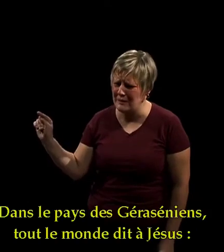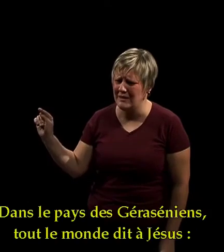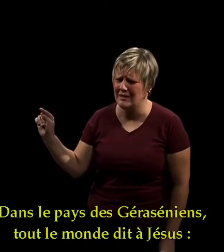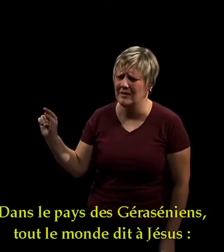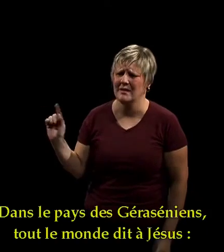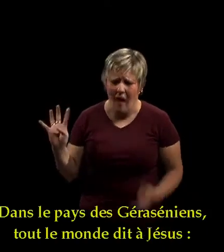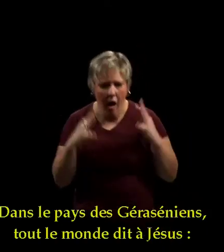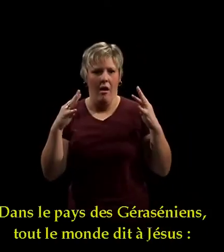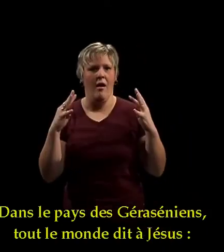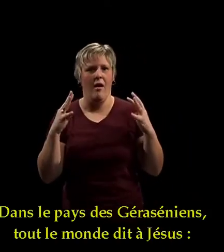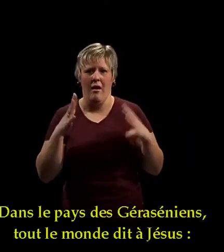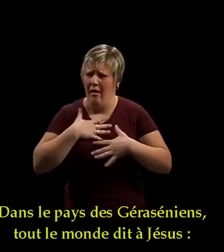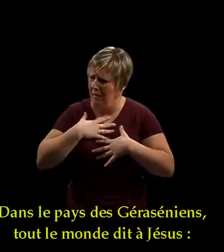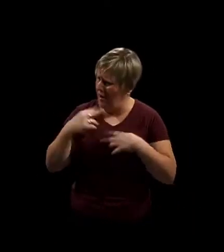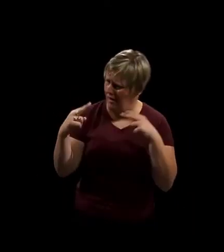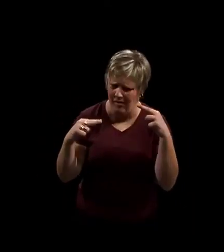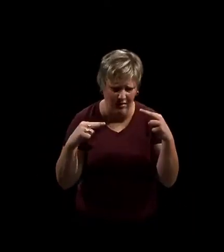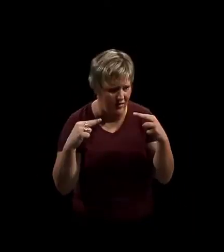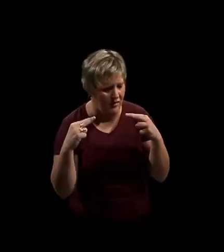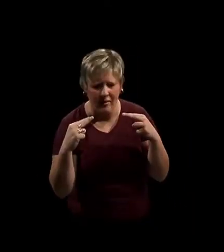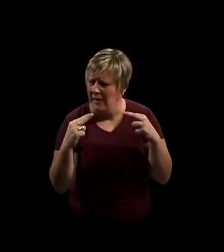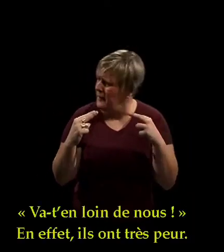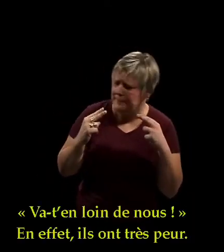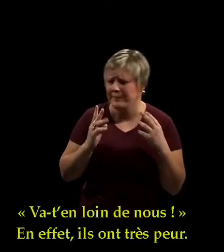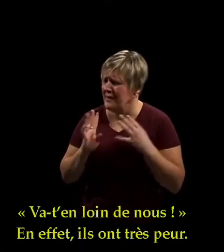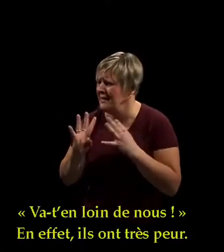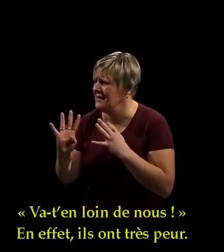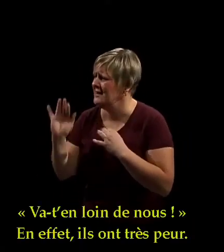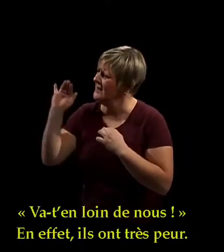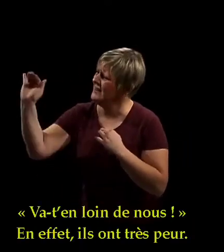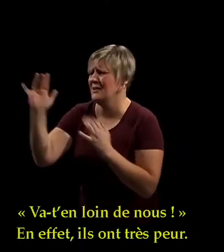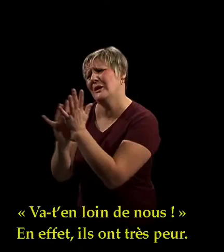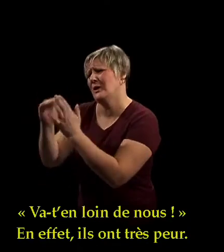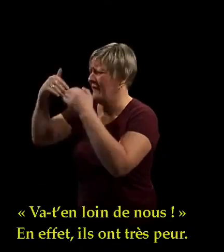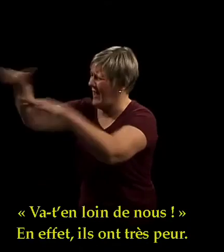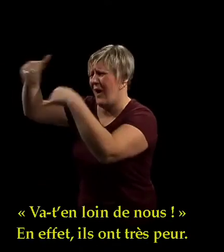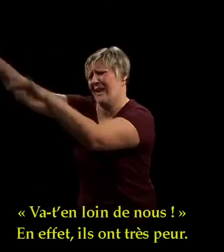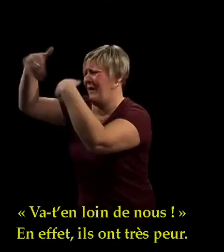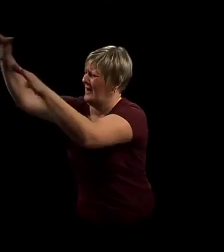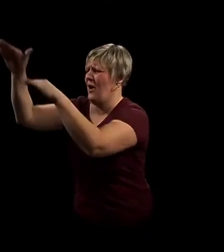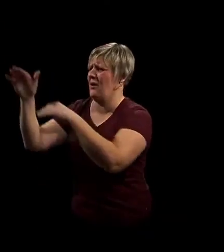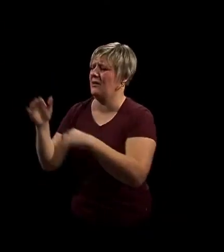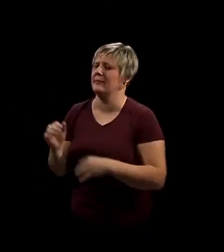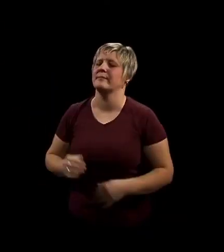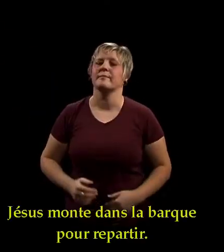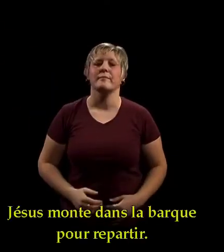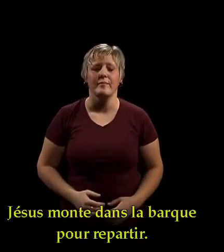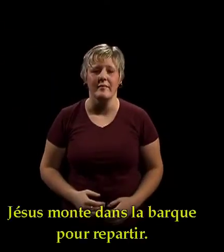Dans le pays des Géraséniens, tout le monde dit à Jésus « Va-t'en, loin de nous !» En effet, ils ont très peur. Jésus monte